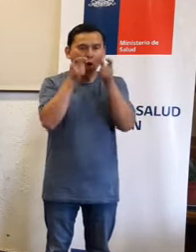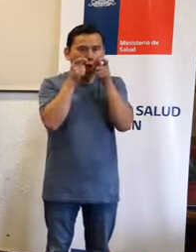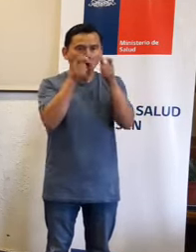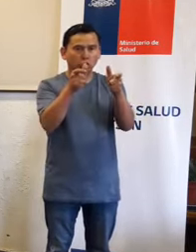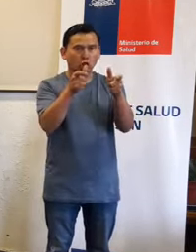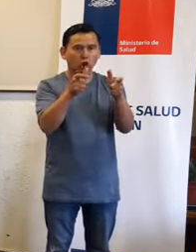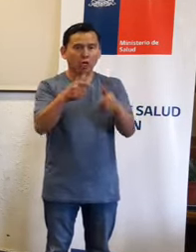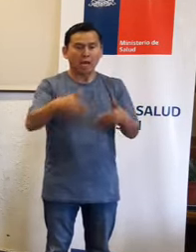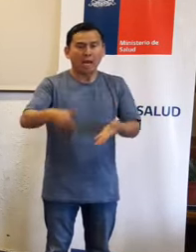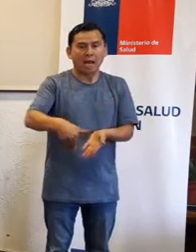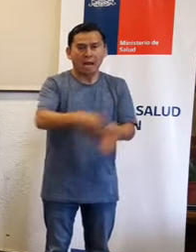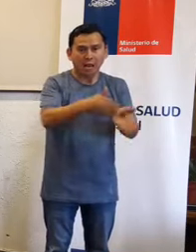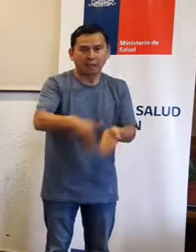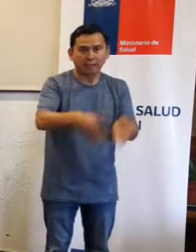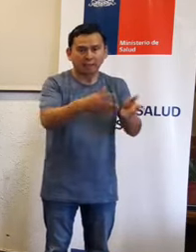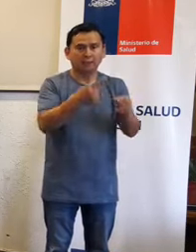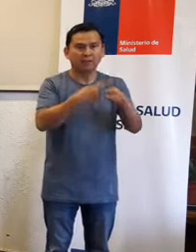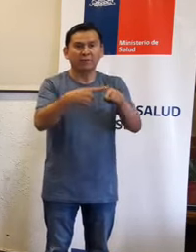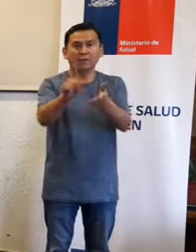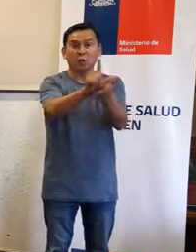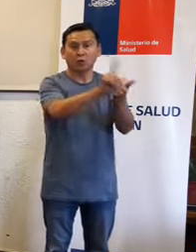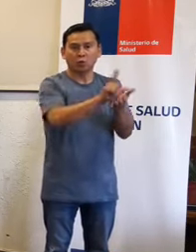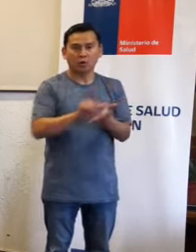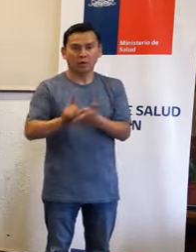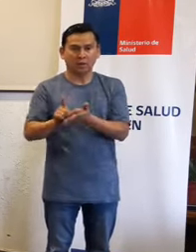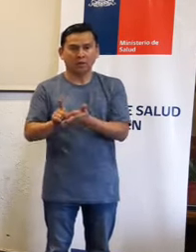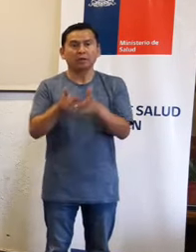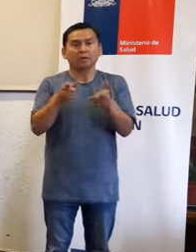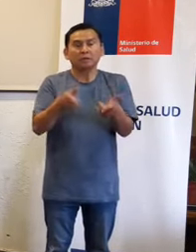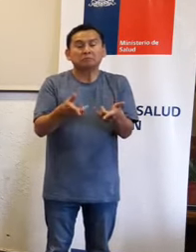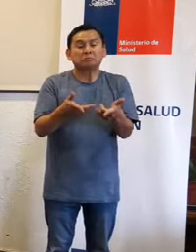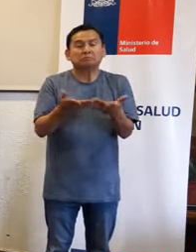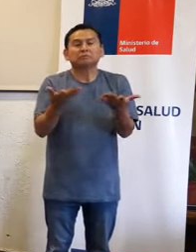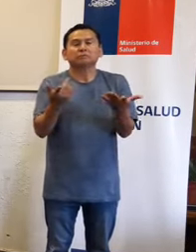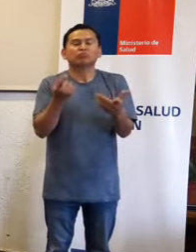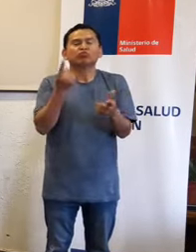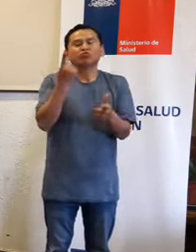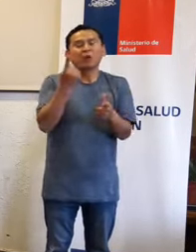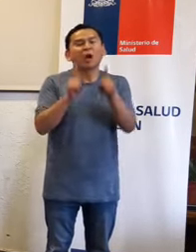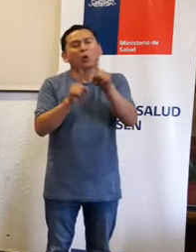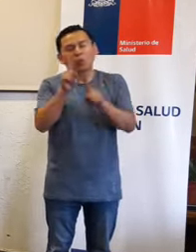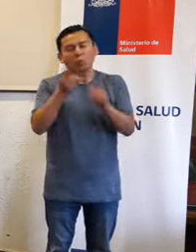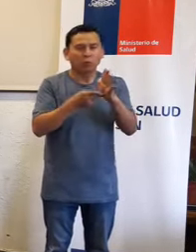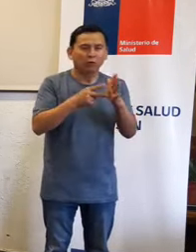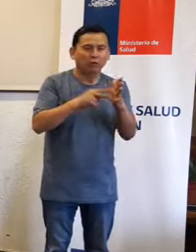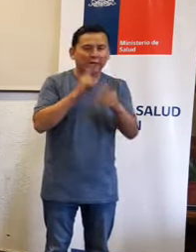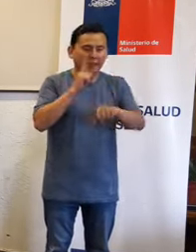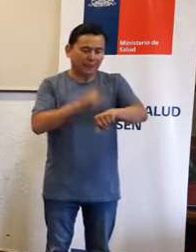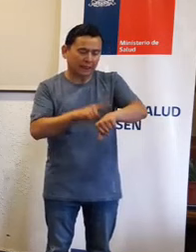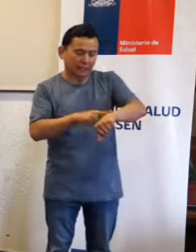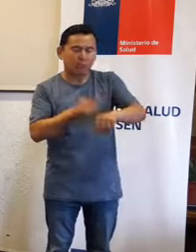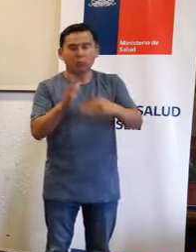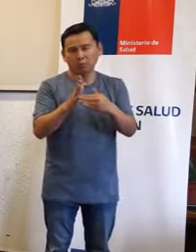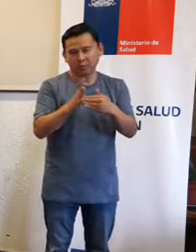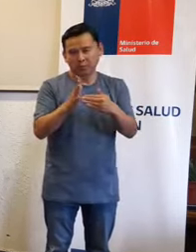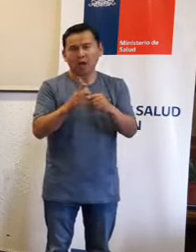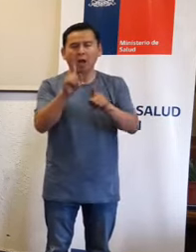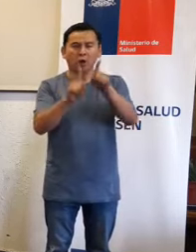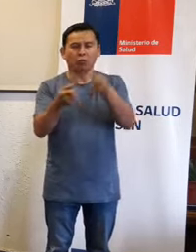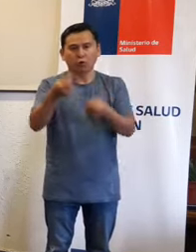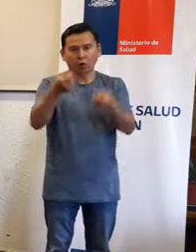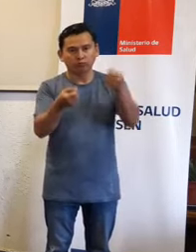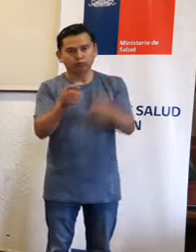carreteros en distintos puntos de la región y que quizás provocó más de algún problema de tiempo en espera a los